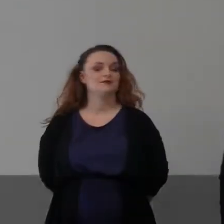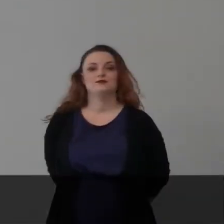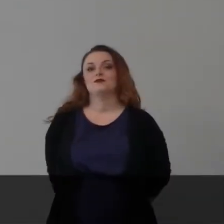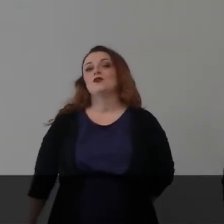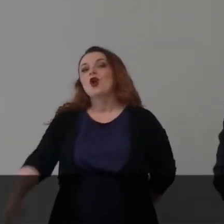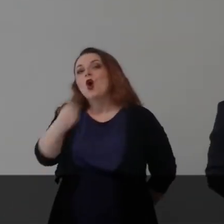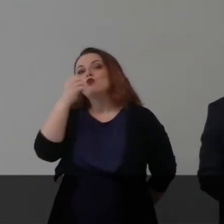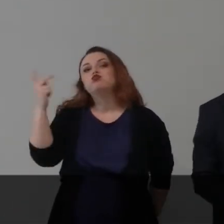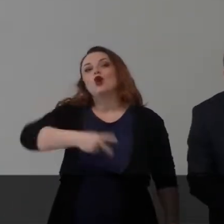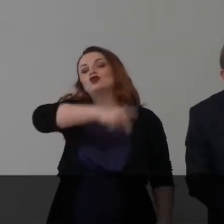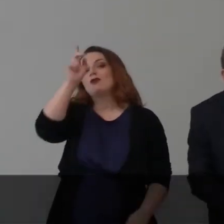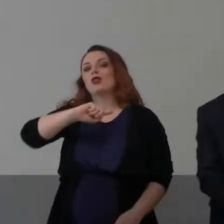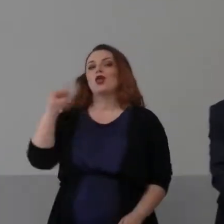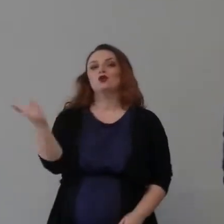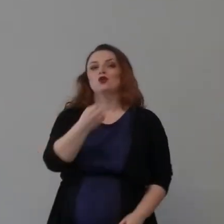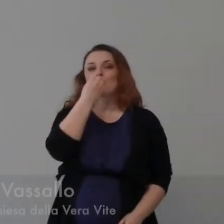Buongiorno a tutti e buona Pasqua.